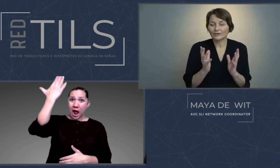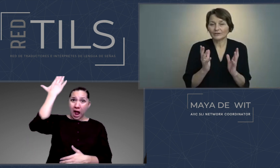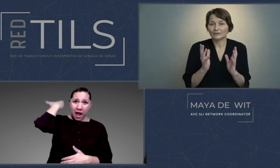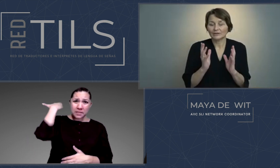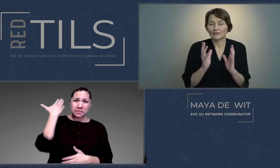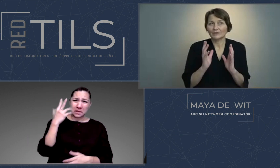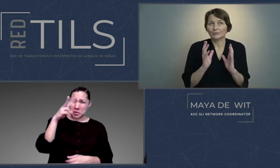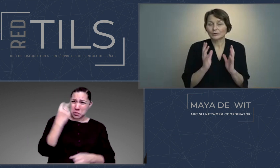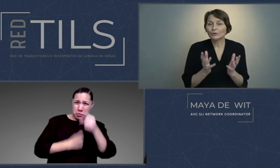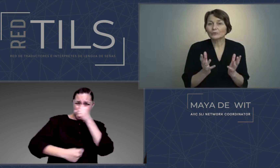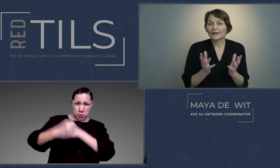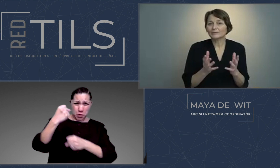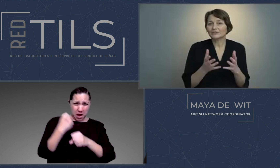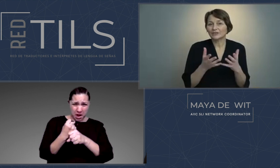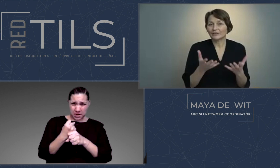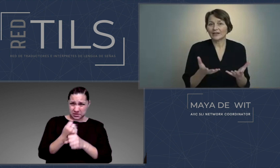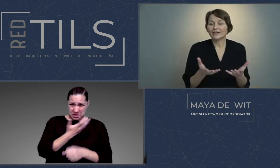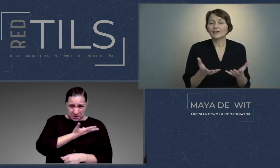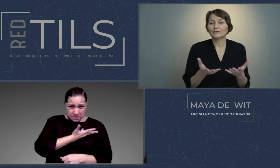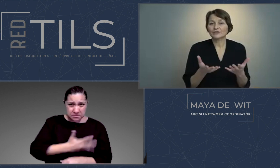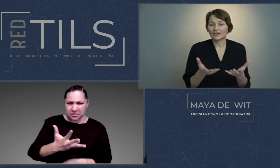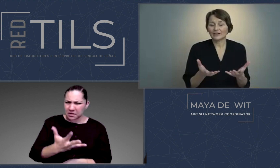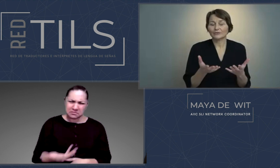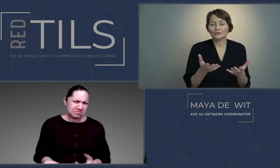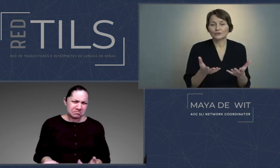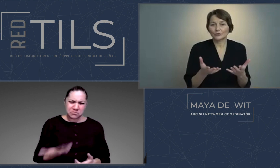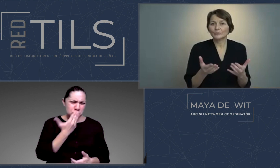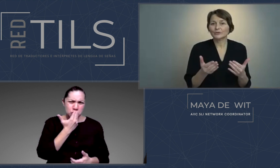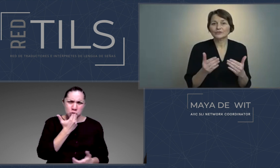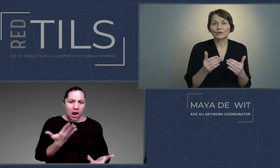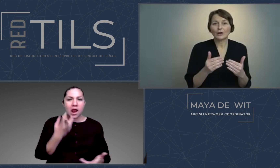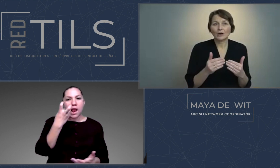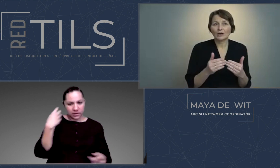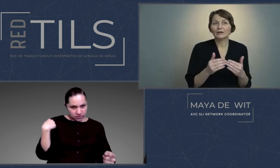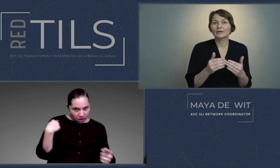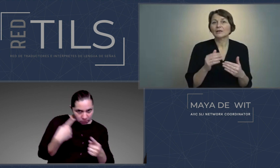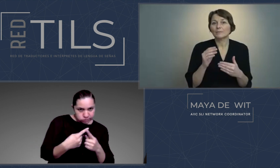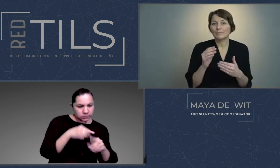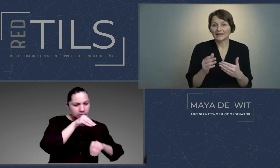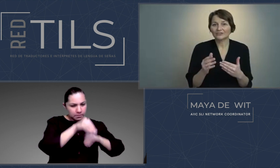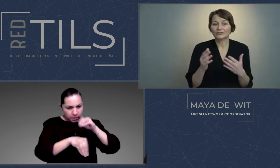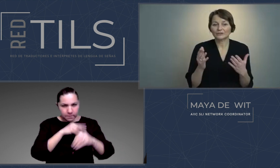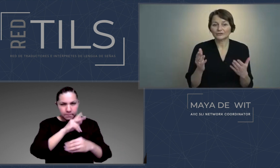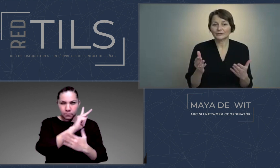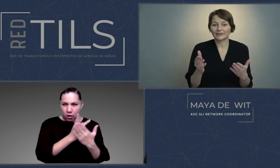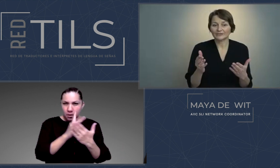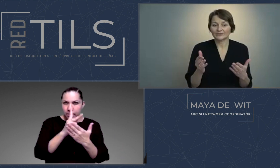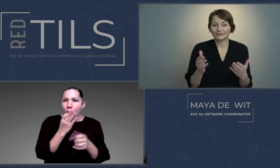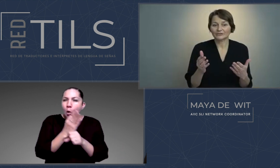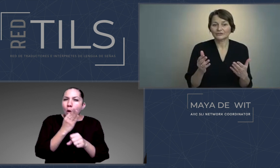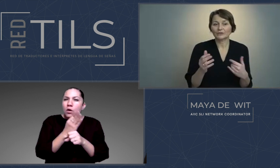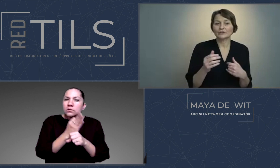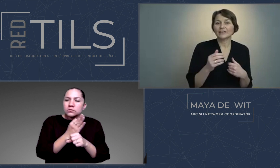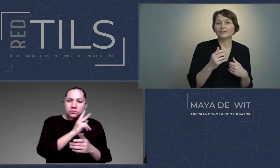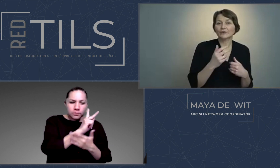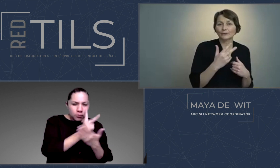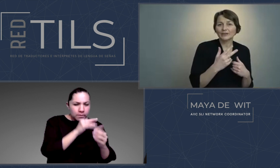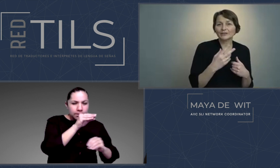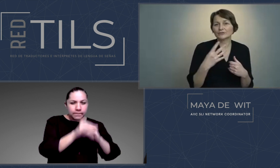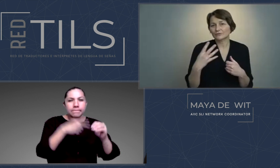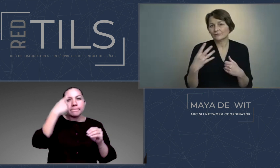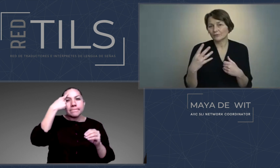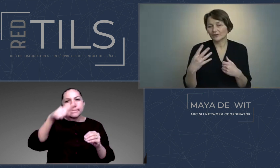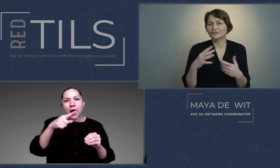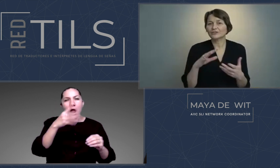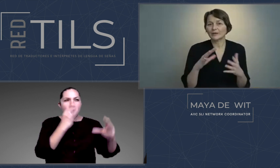hay programas cortos. Casi todos los programas que tenemos ahora para intérpretes de lengua de señas son